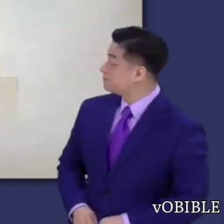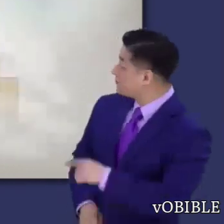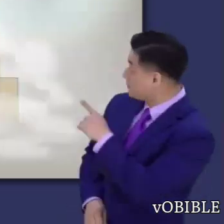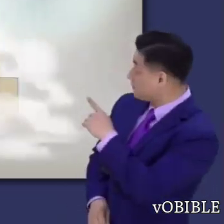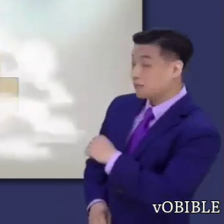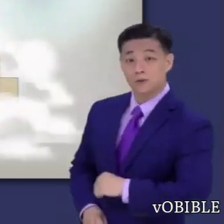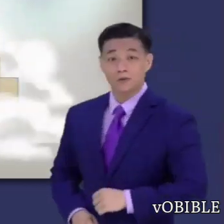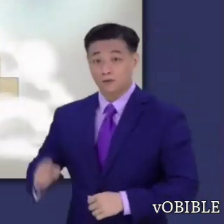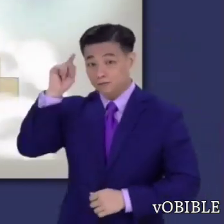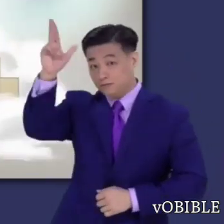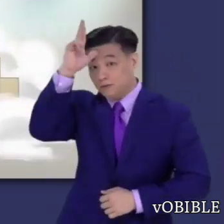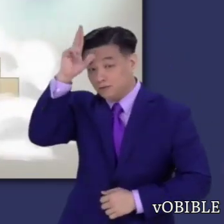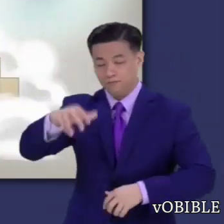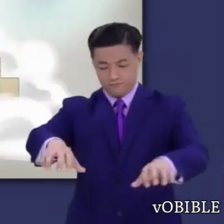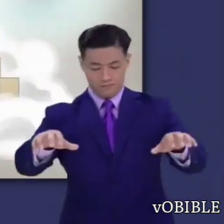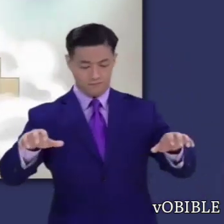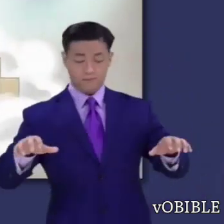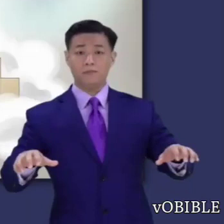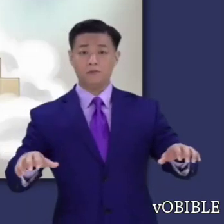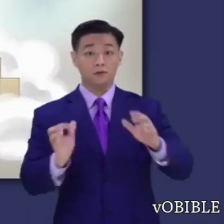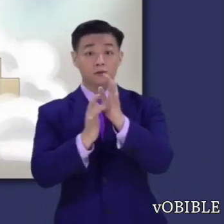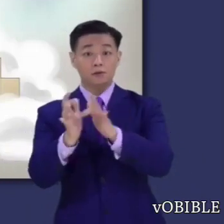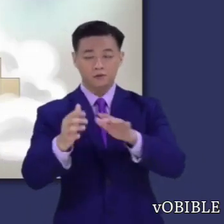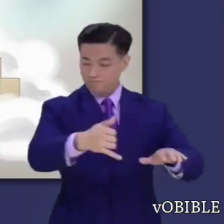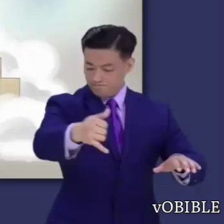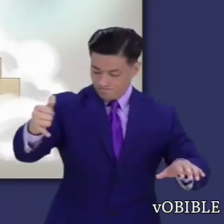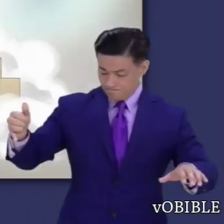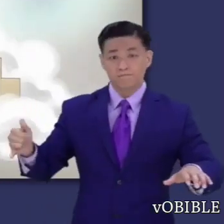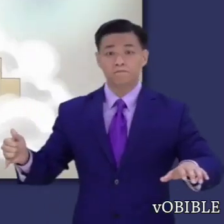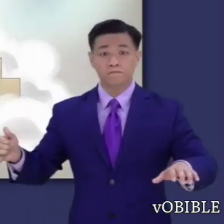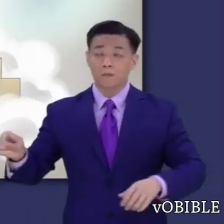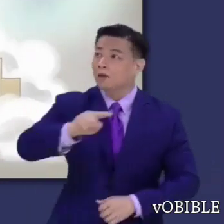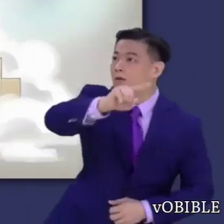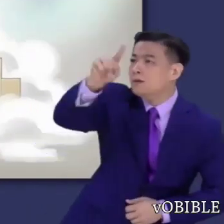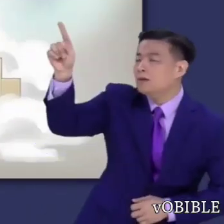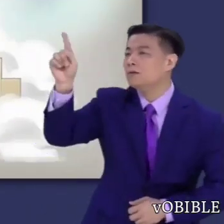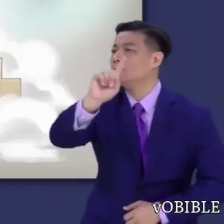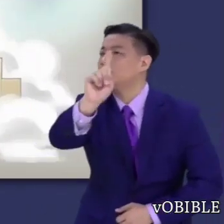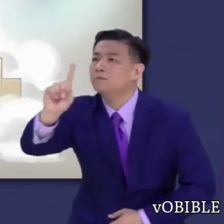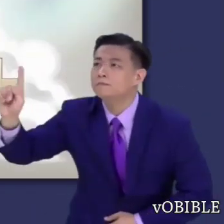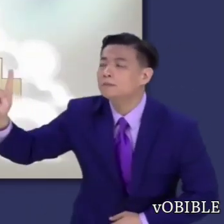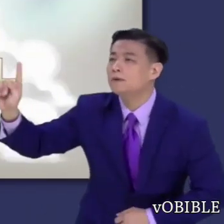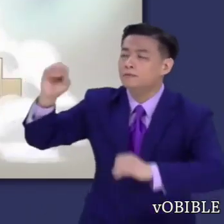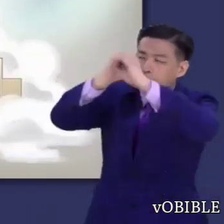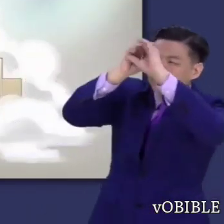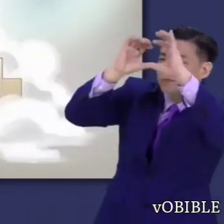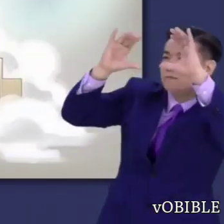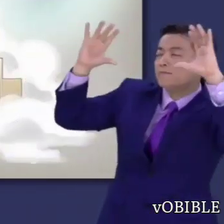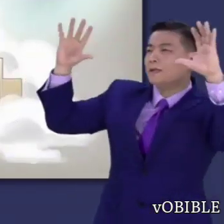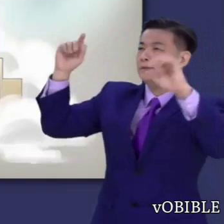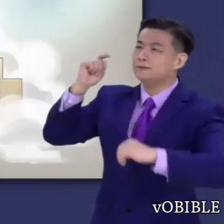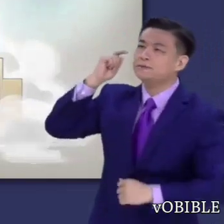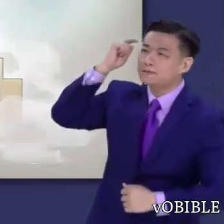第三章，保罗鼓励哥罗西的基督徒要继续追求天上的事，那里有基督坐在上